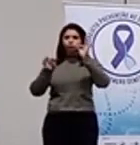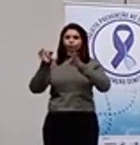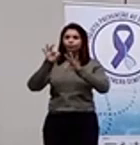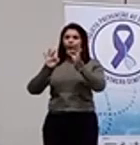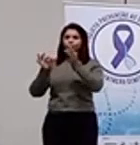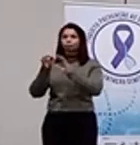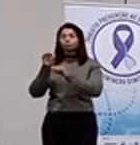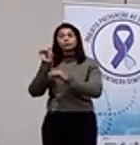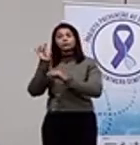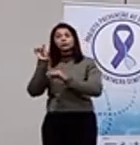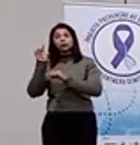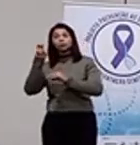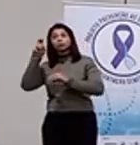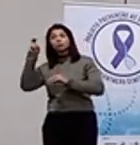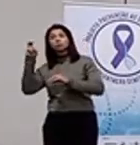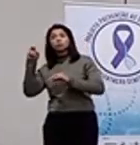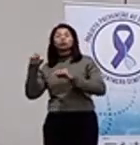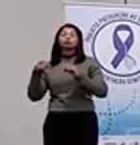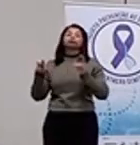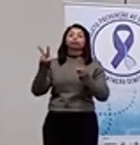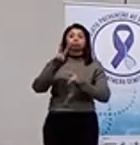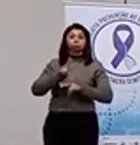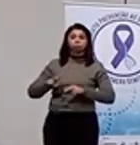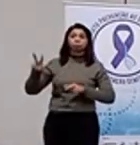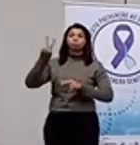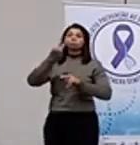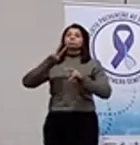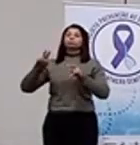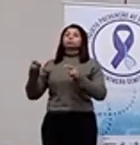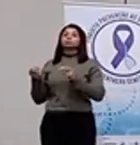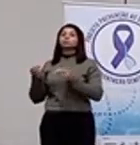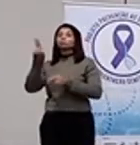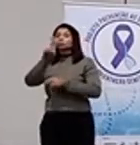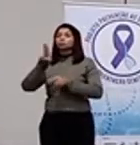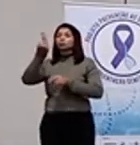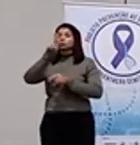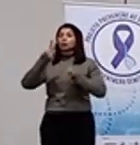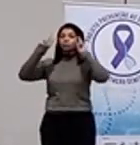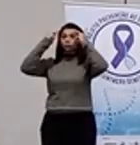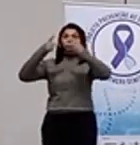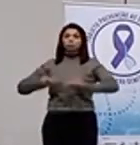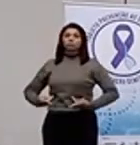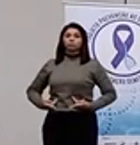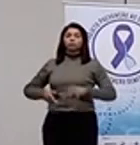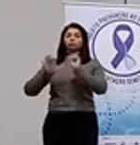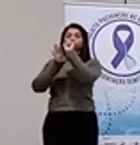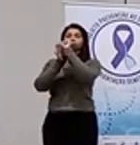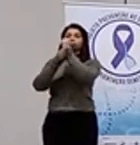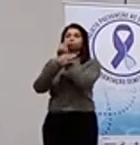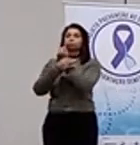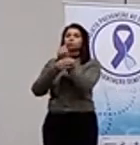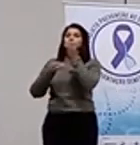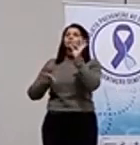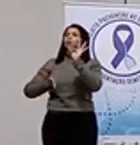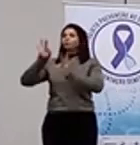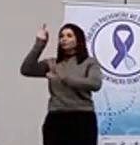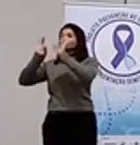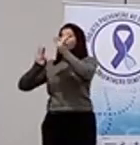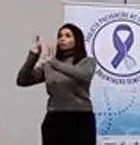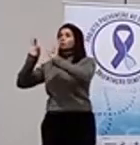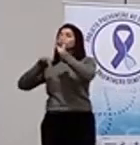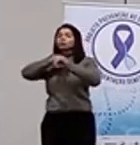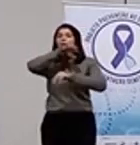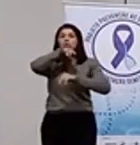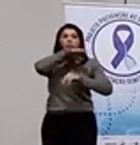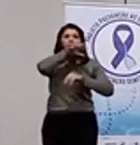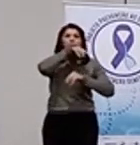ser viáveis para serem estudados em seres humanos. São considerados seguros, seguros baseados nos dados em animais. Aí o que o